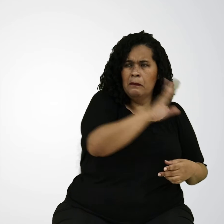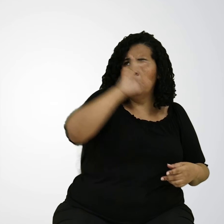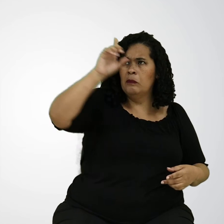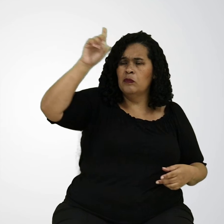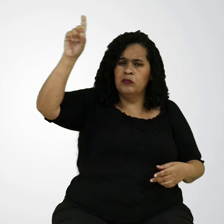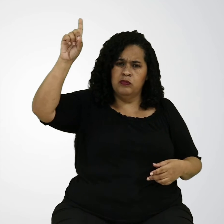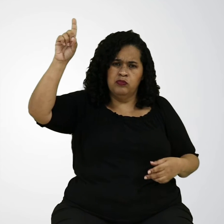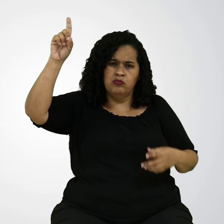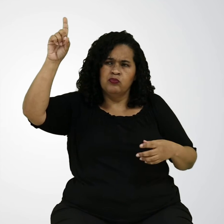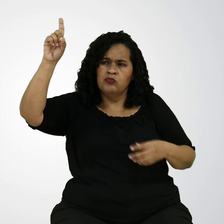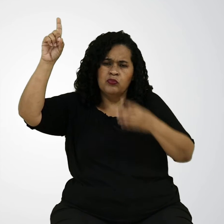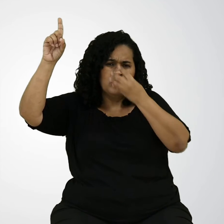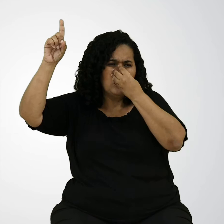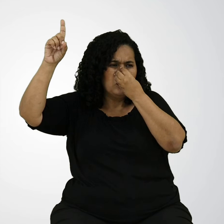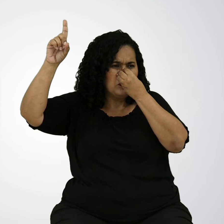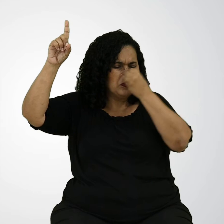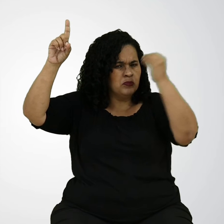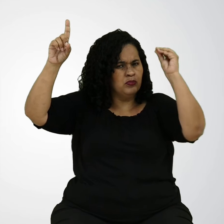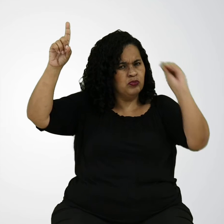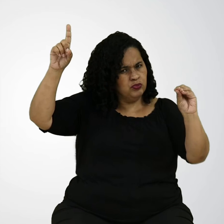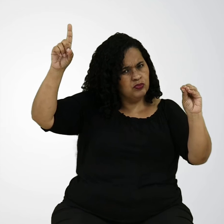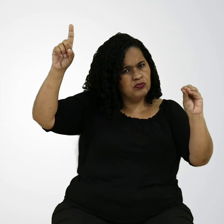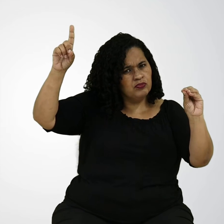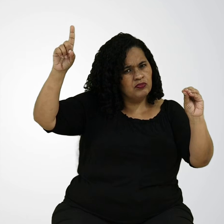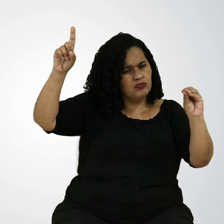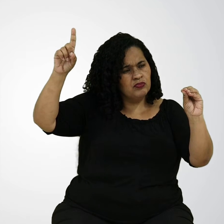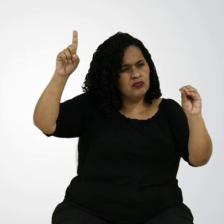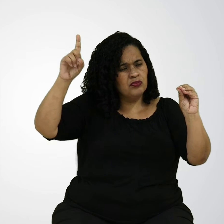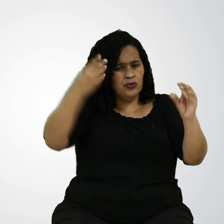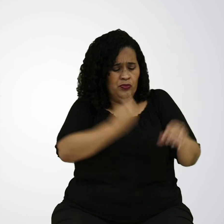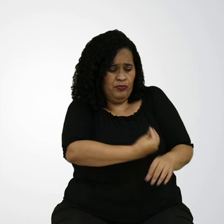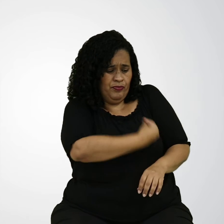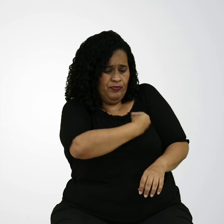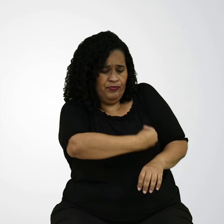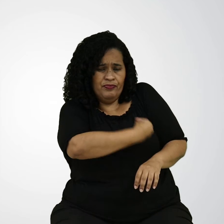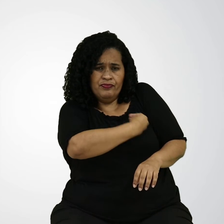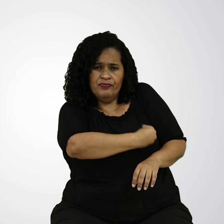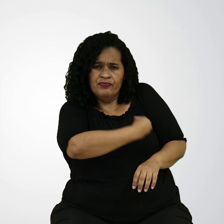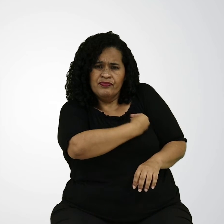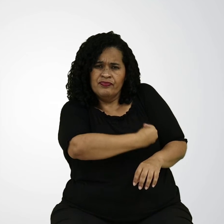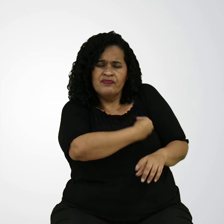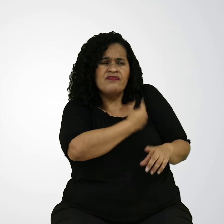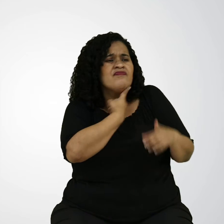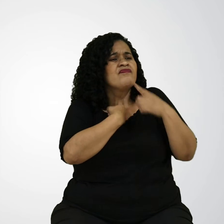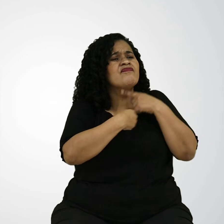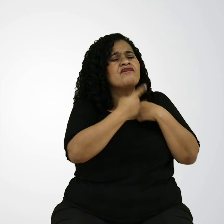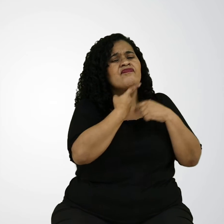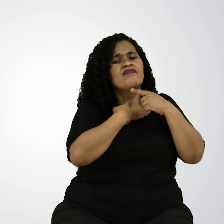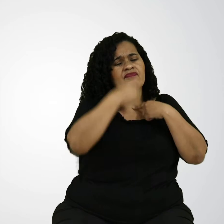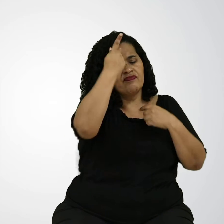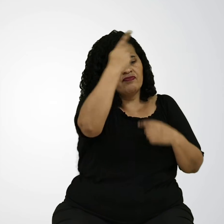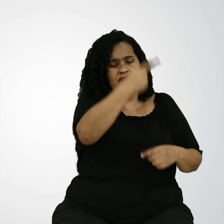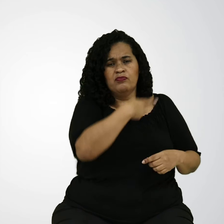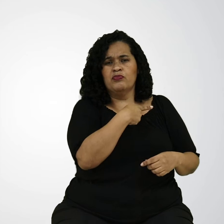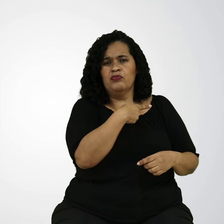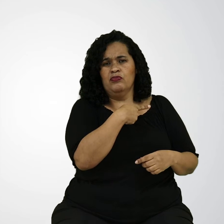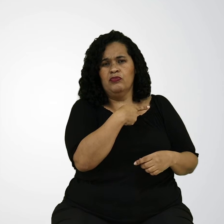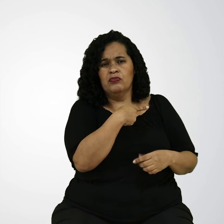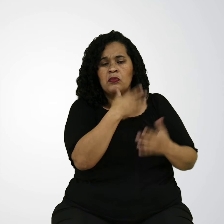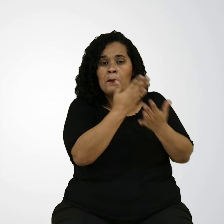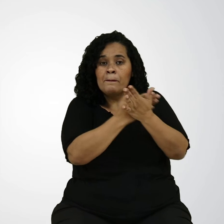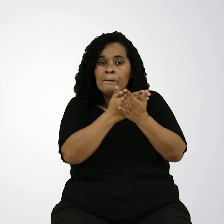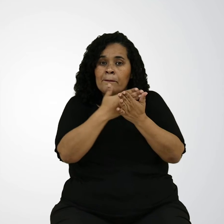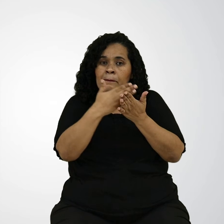porque Ele se importa com o meu espírito, então eu posso viver do jeito que eu quiser. E aí esse pessoal se entregava para um estilo de